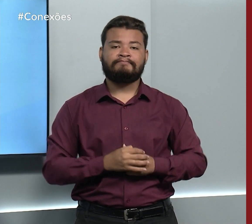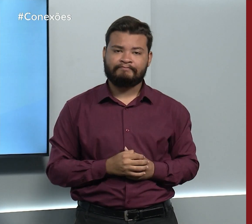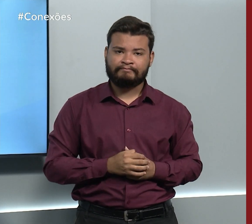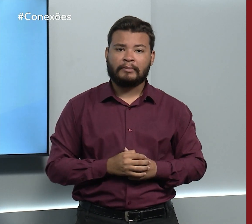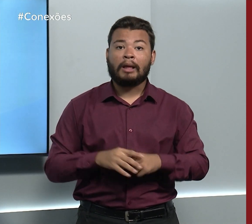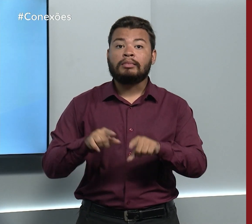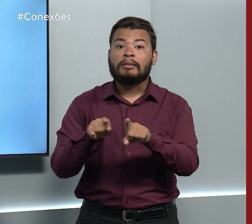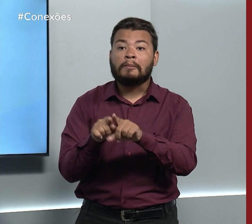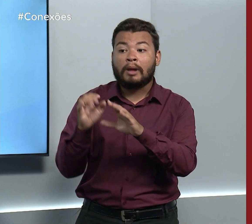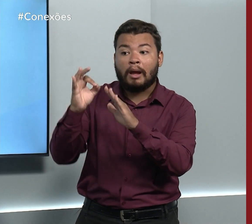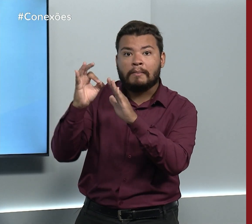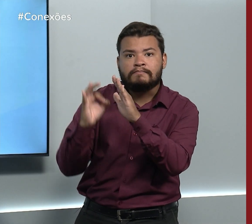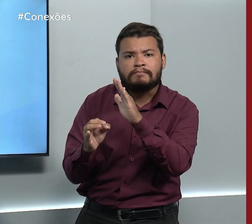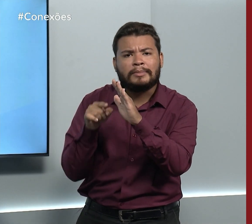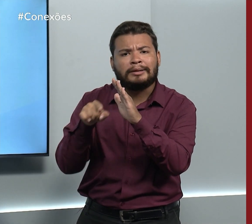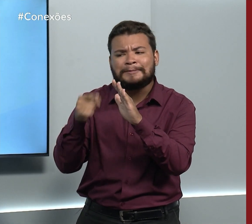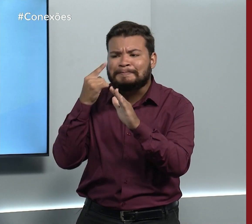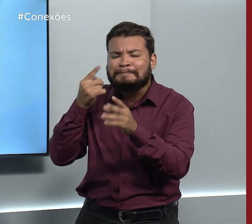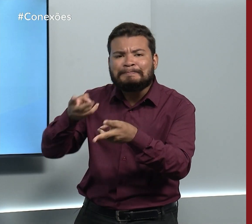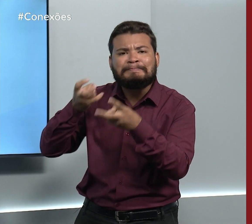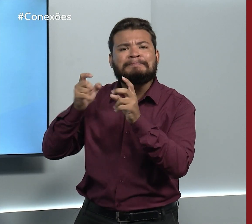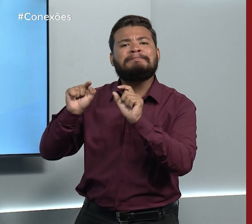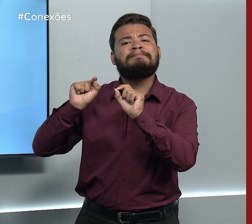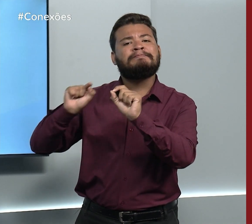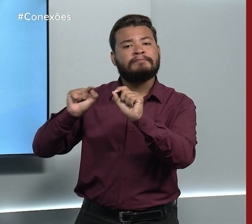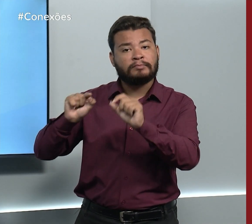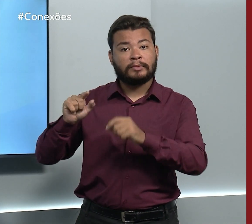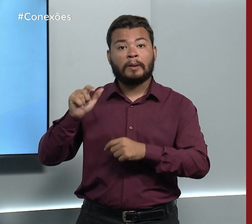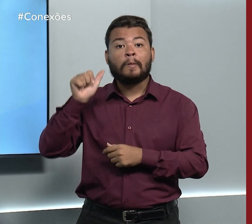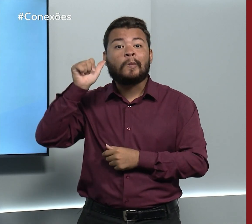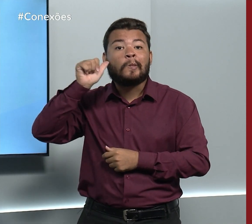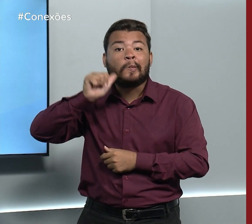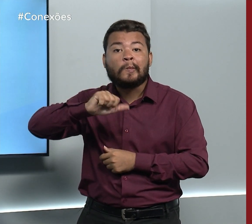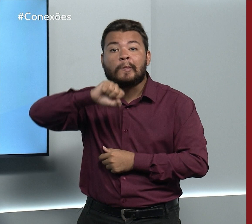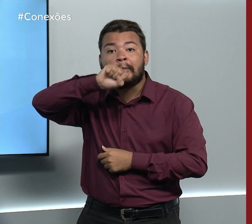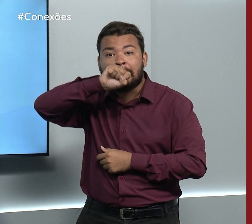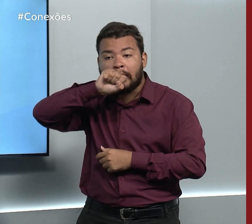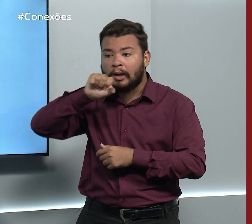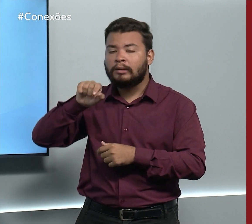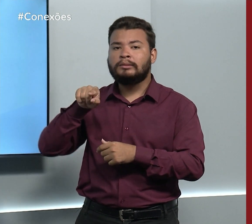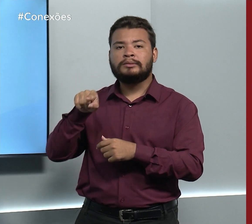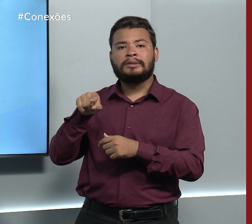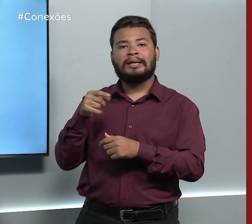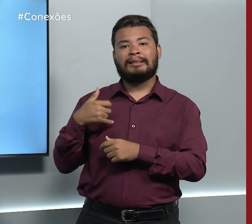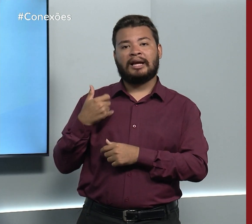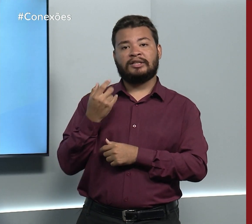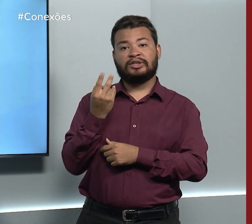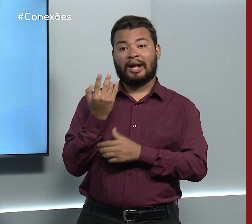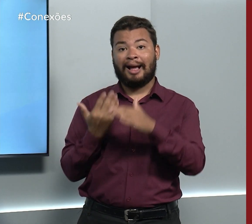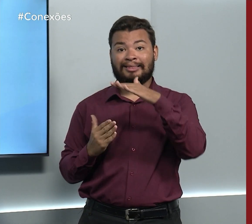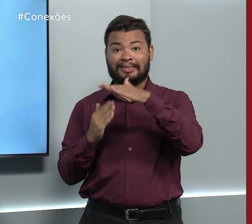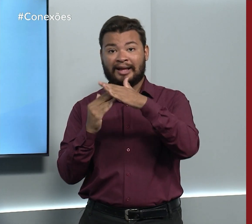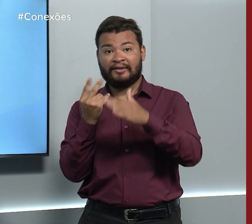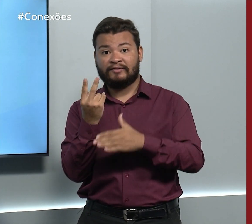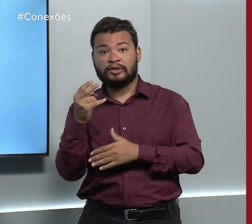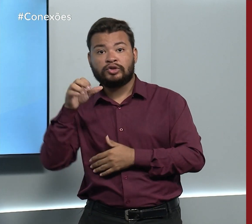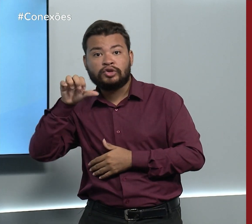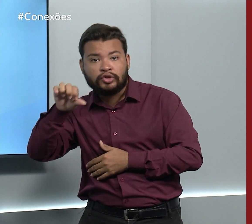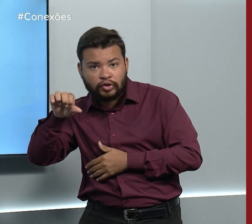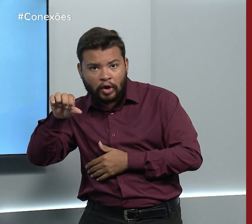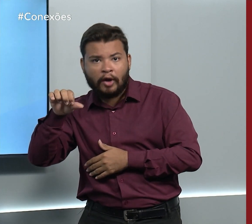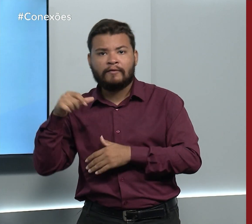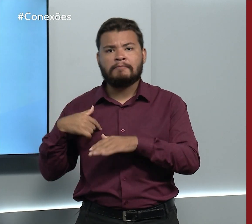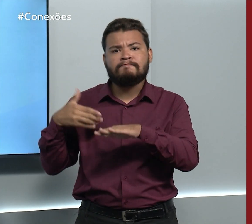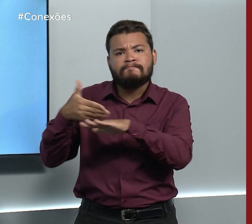também constatou que houve recuo na participação de mães com até 29 anos de idade entre 2000